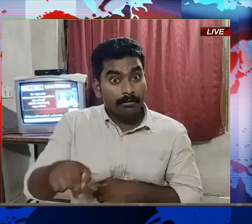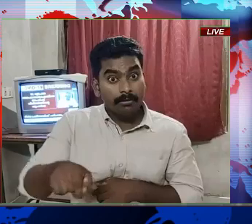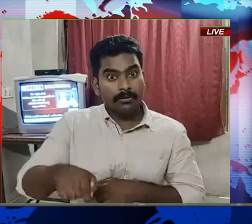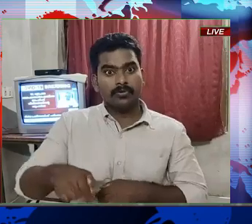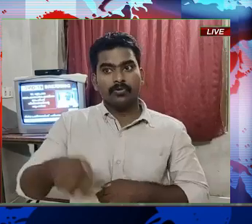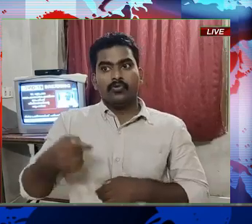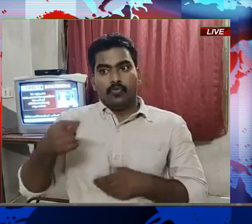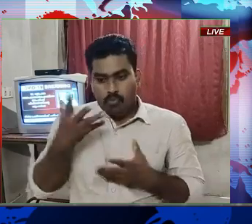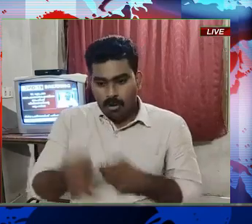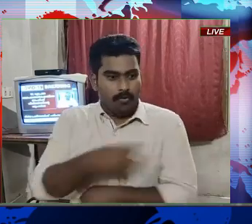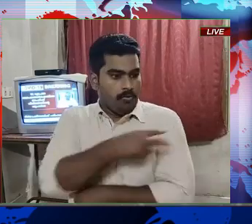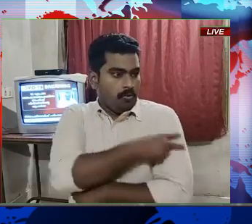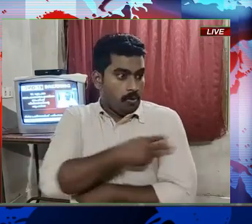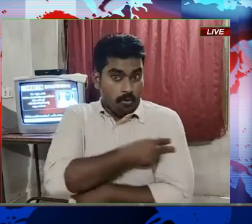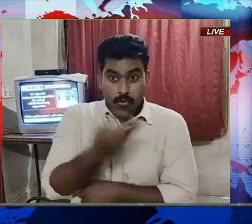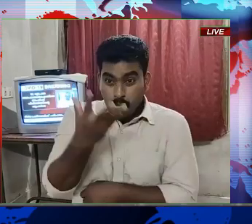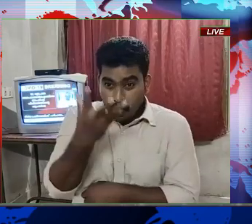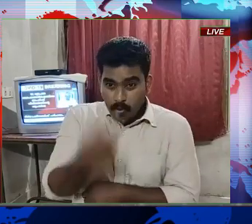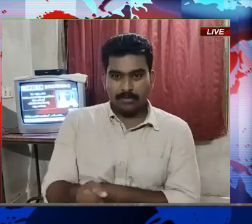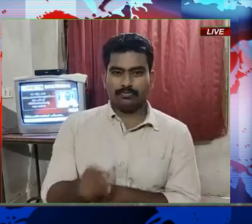ഒരു മാതൃകയായി നടക്കേണ്ട ഒരു കാര്യമാണ്.